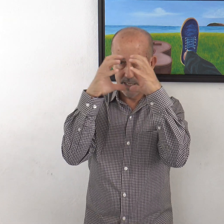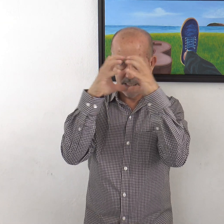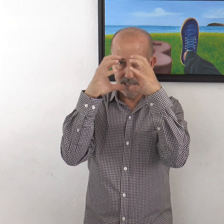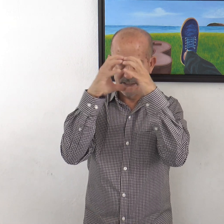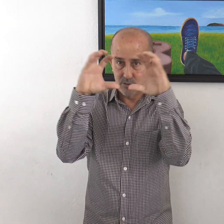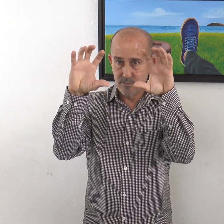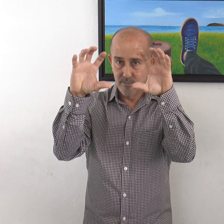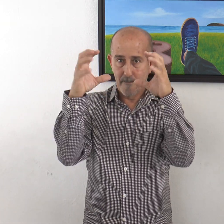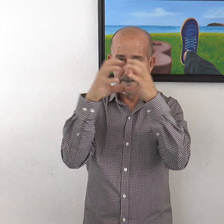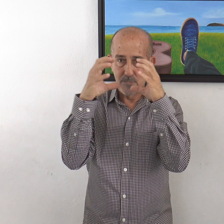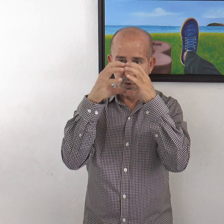el clásico,